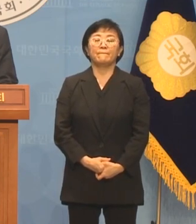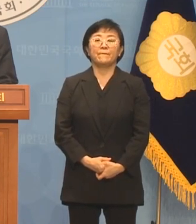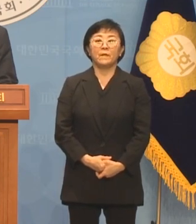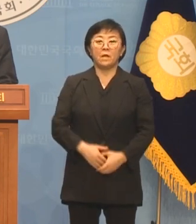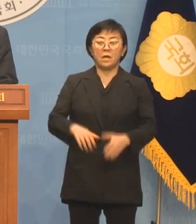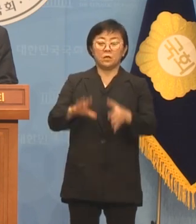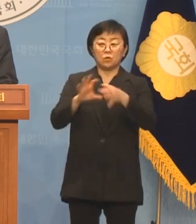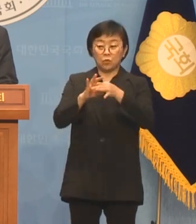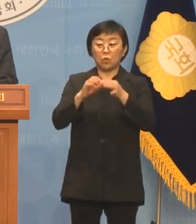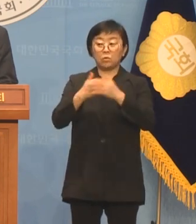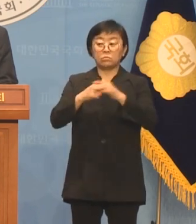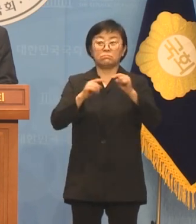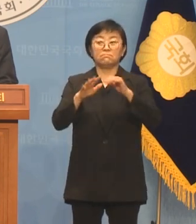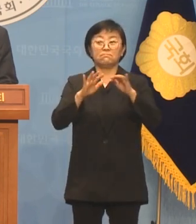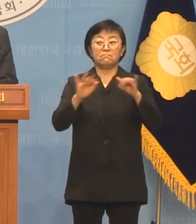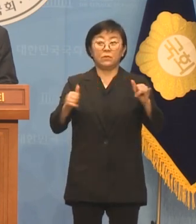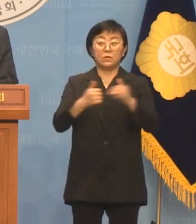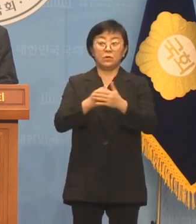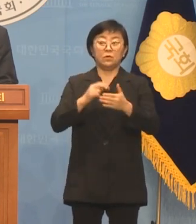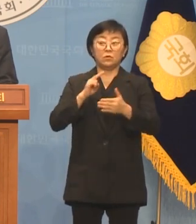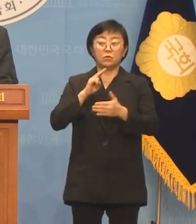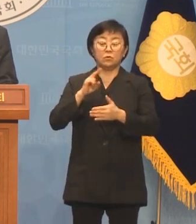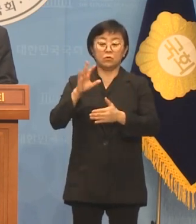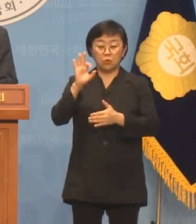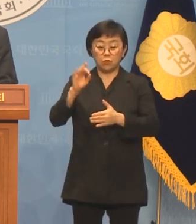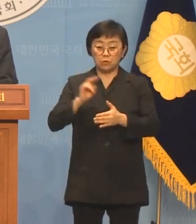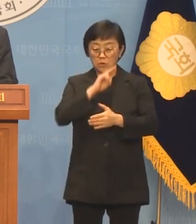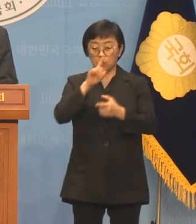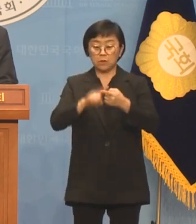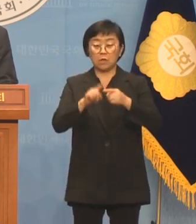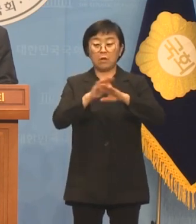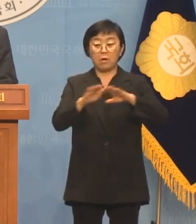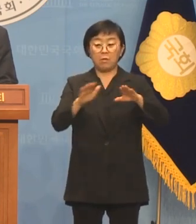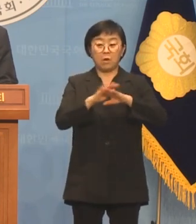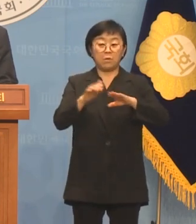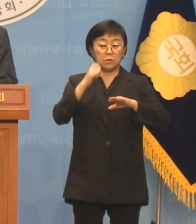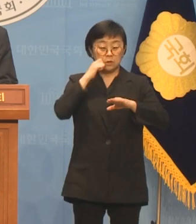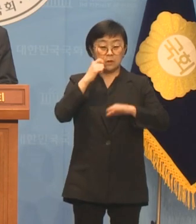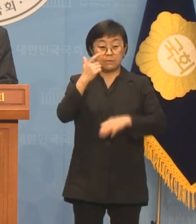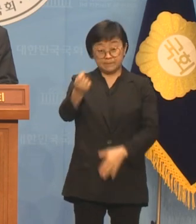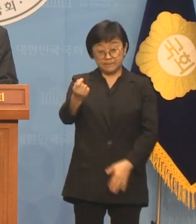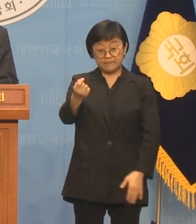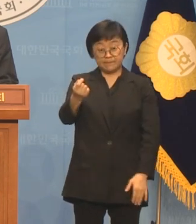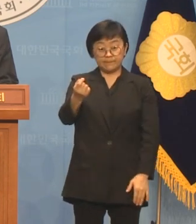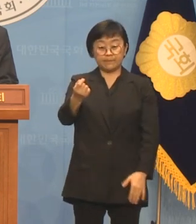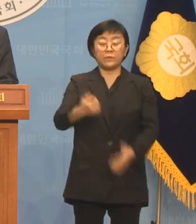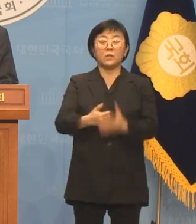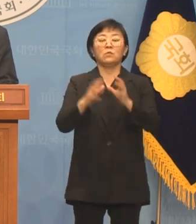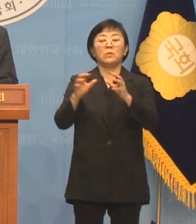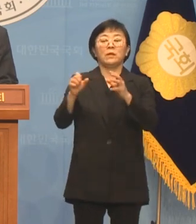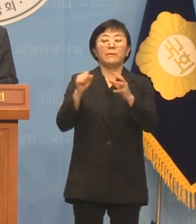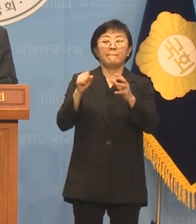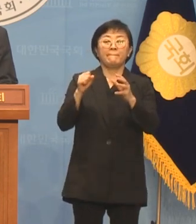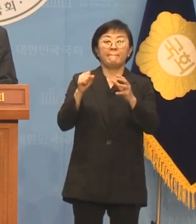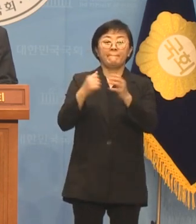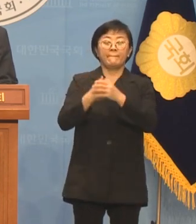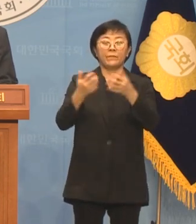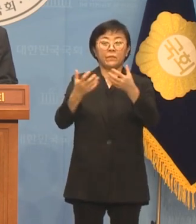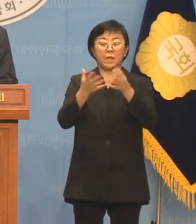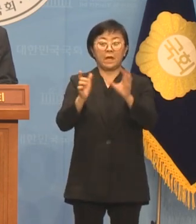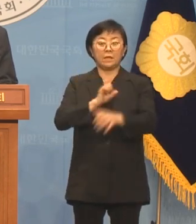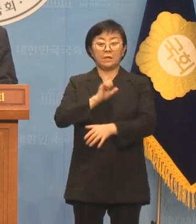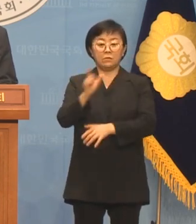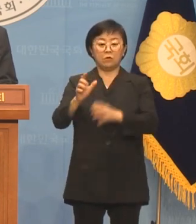자당 소속 정치인들의 뒷돈 의혹에 제대로 해명하지도 못할 것이라면 국민의힘은